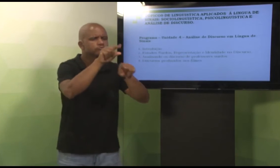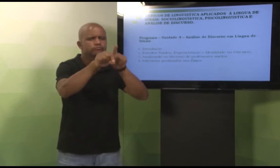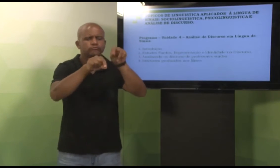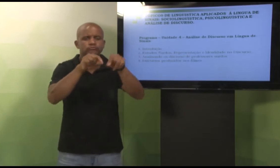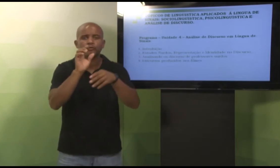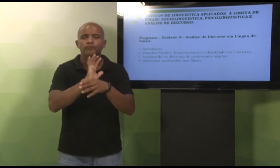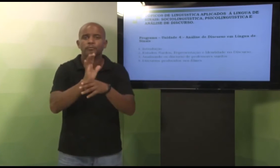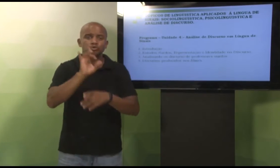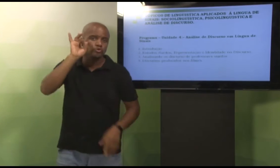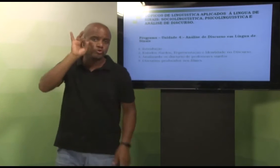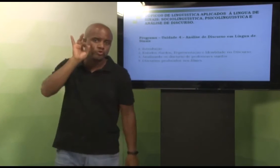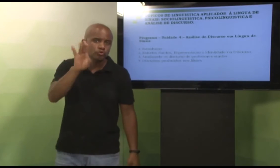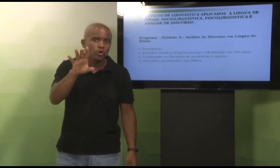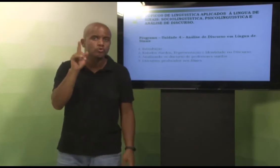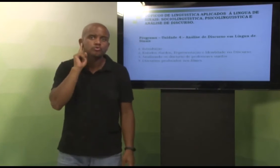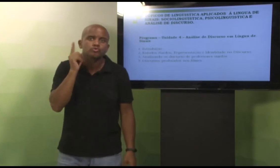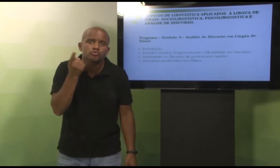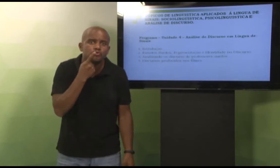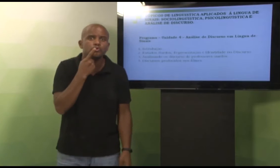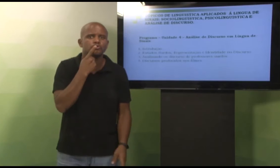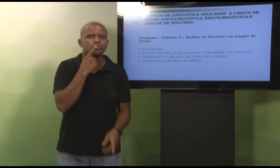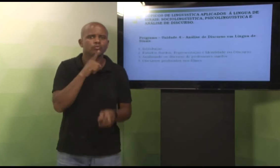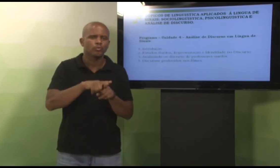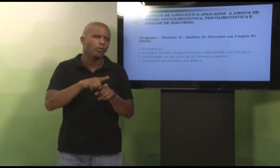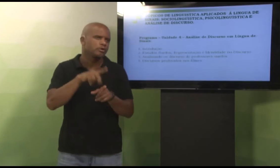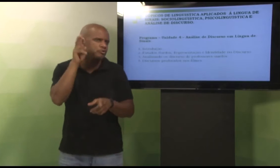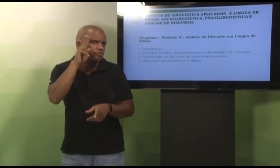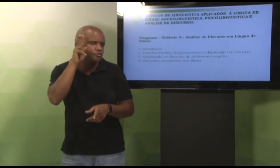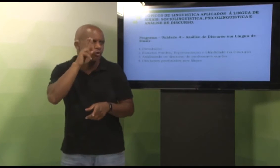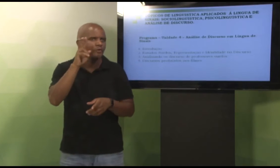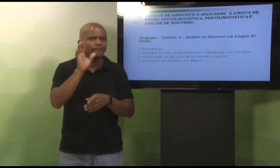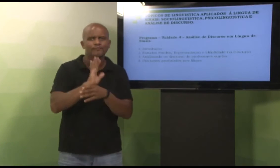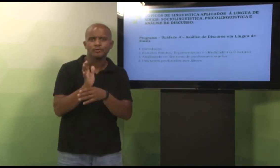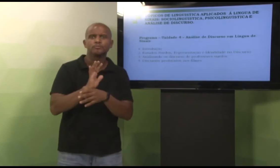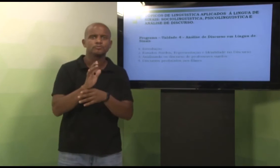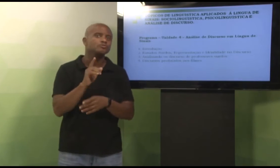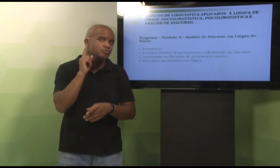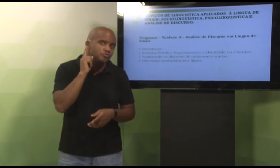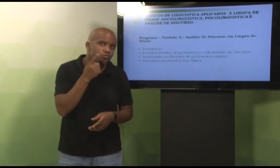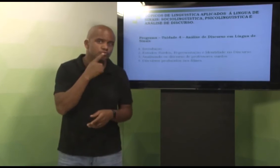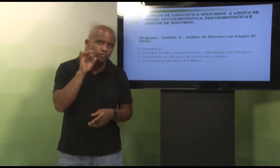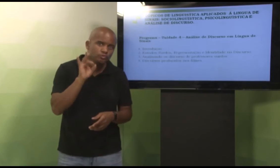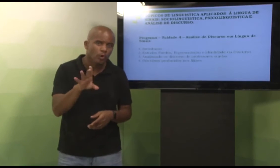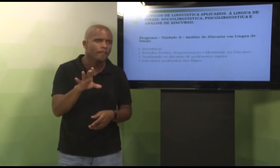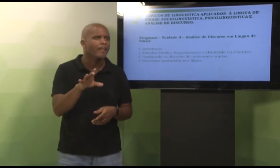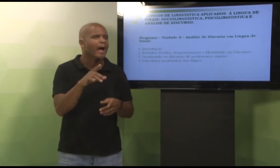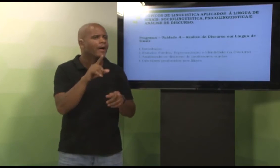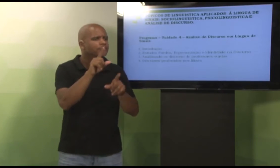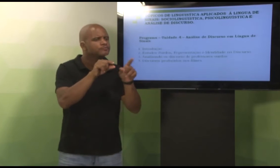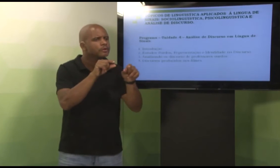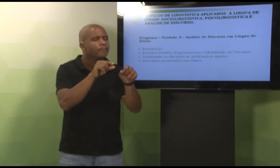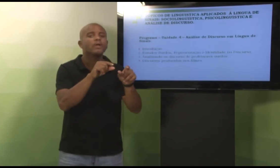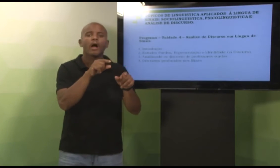onde um pesquisador fez uma análise a partir de alguns filmes que retratam a história de surdos.